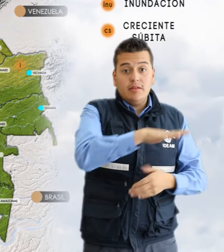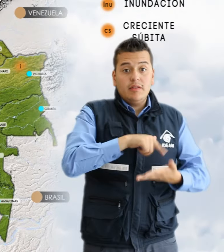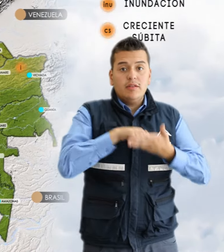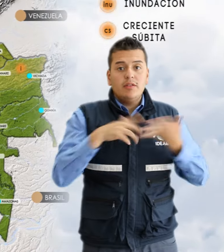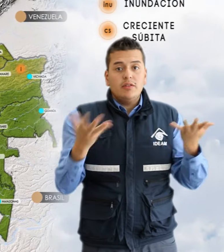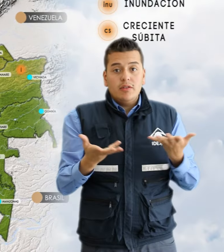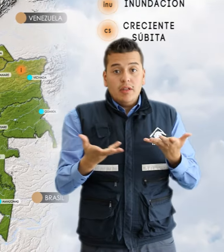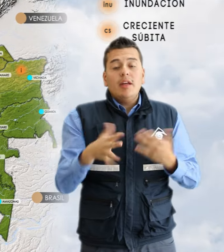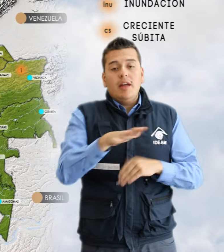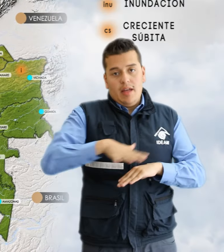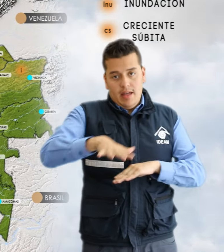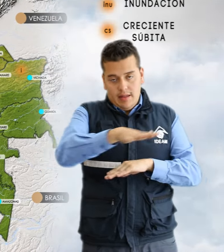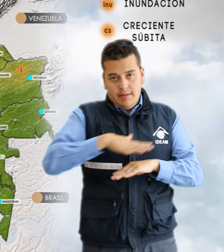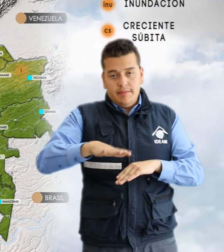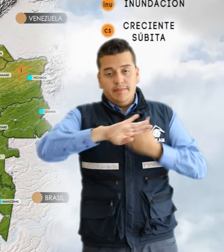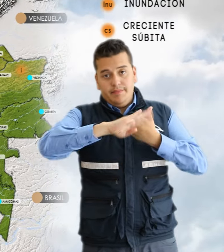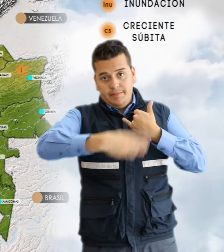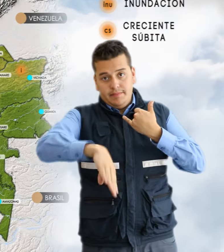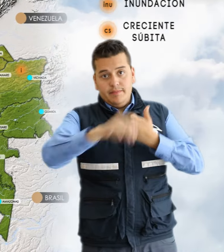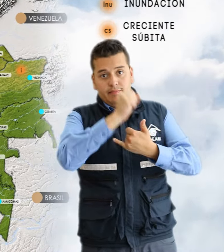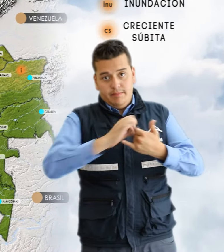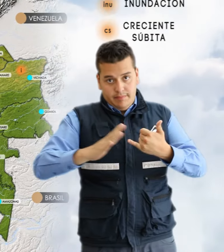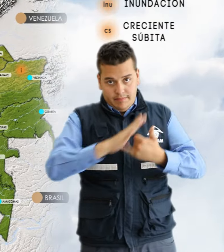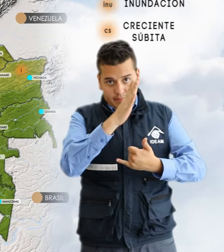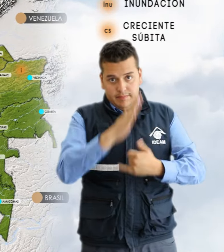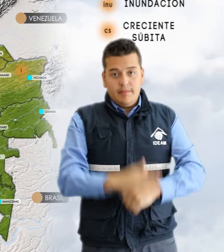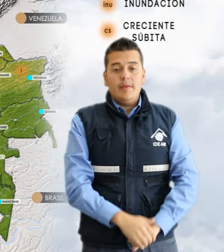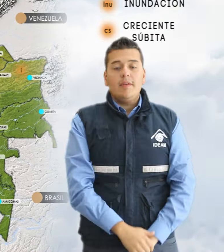en las regiones Andina y Pacífica.